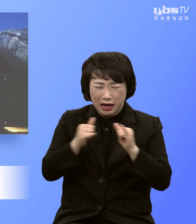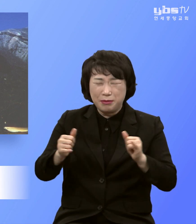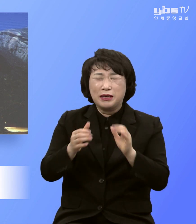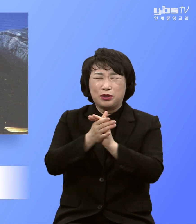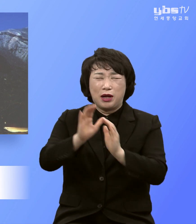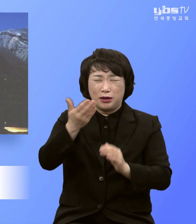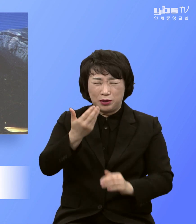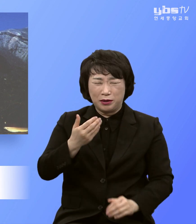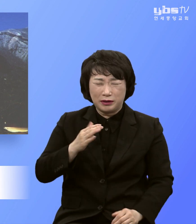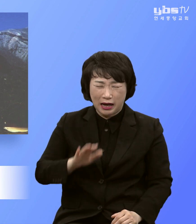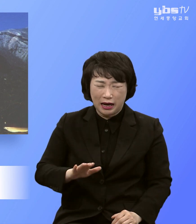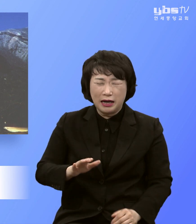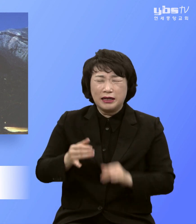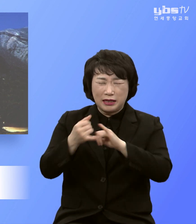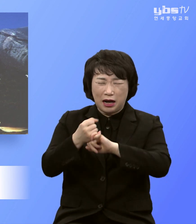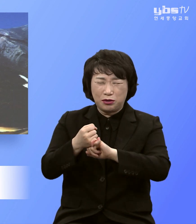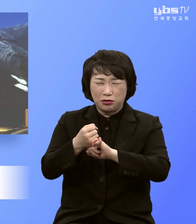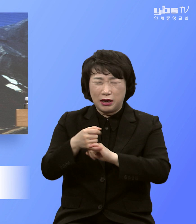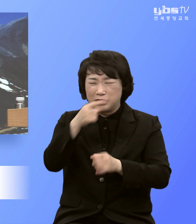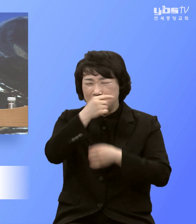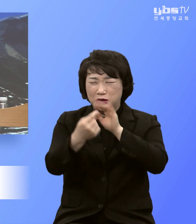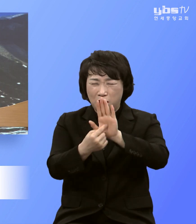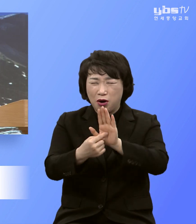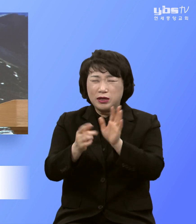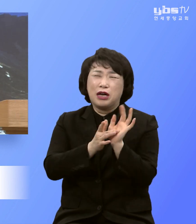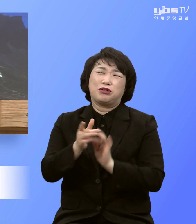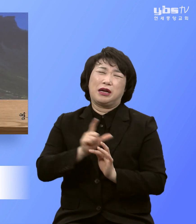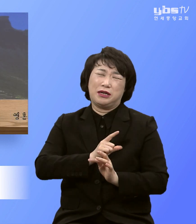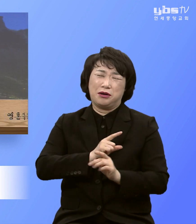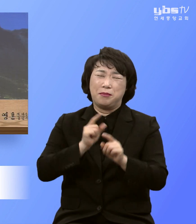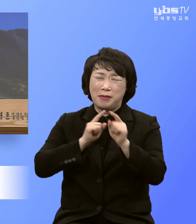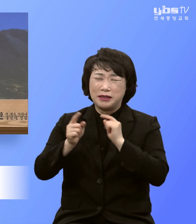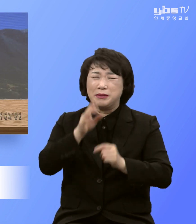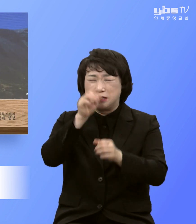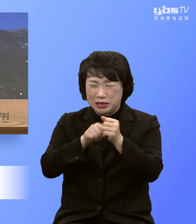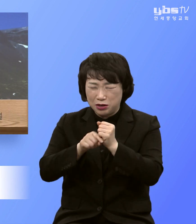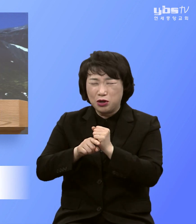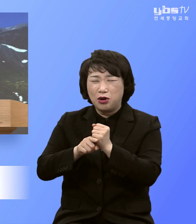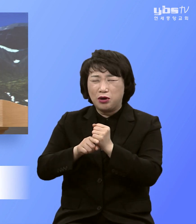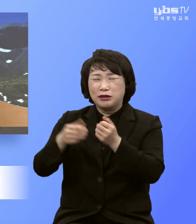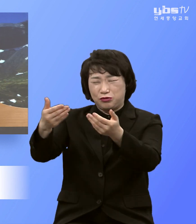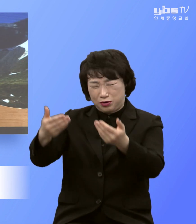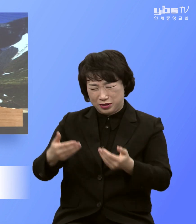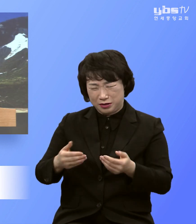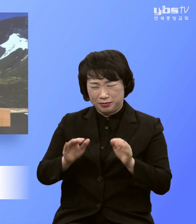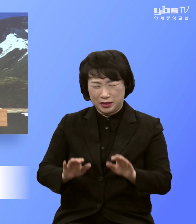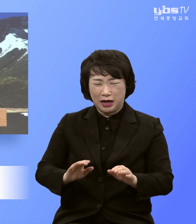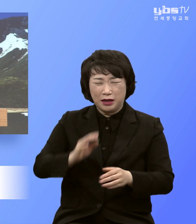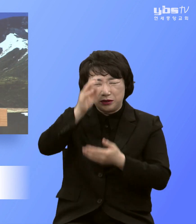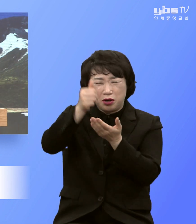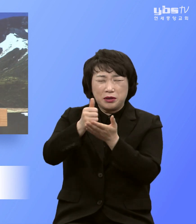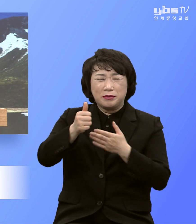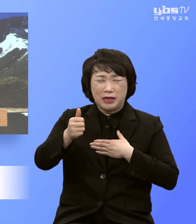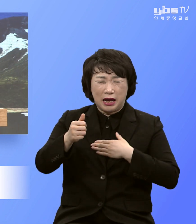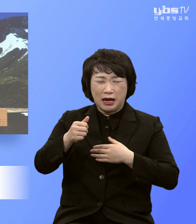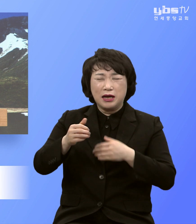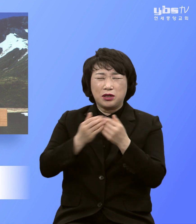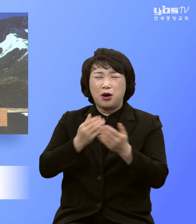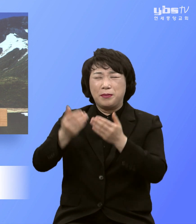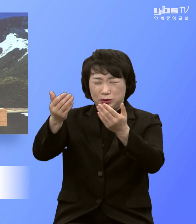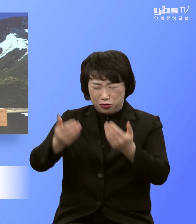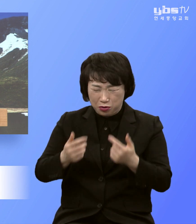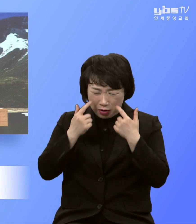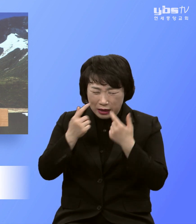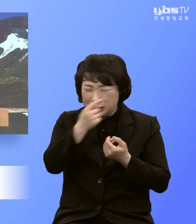것이요 약속의 증서를 그 이름으로 말씀의 진리를 주셨으니 성령으로 내게